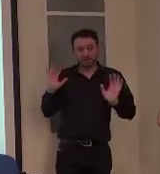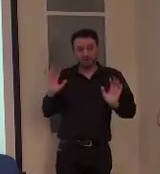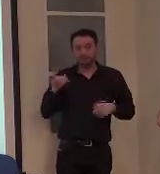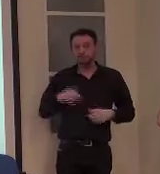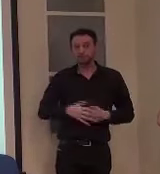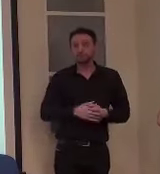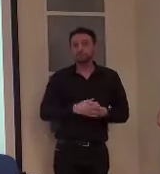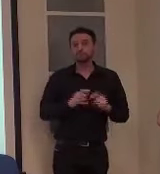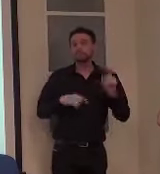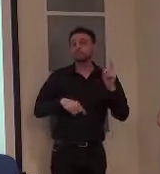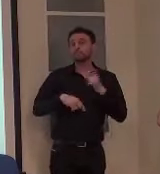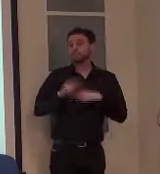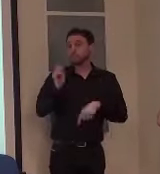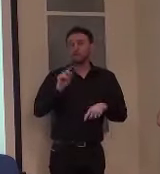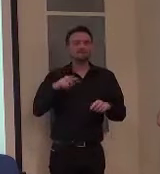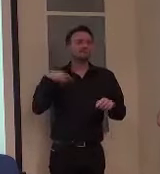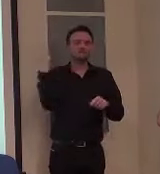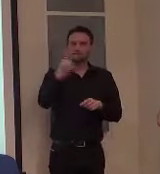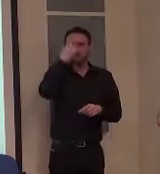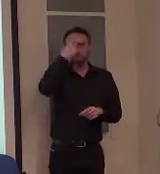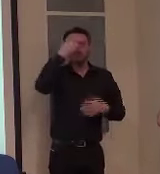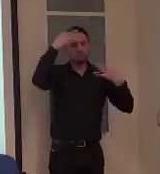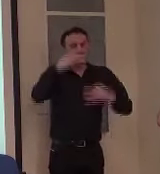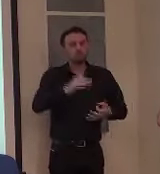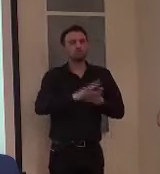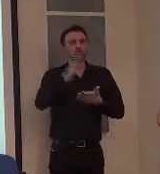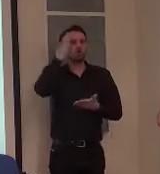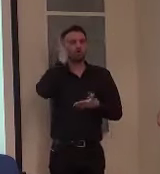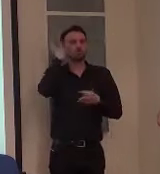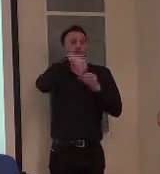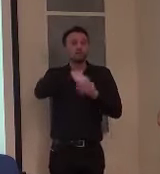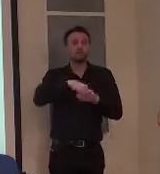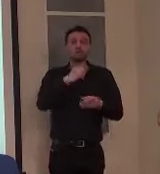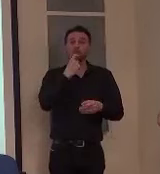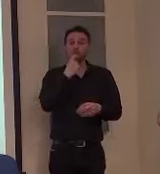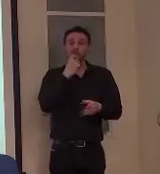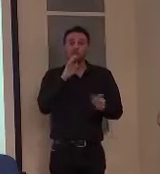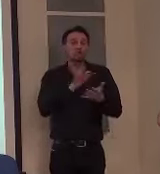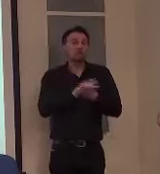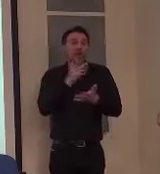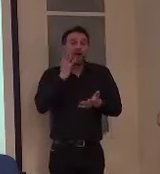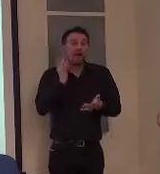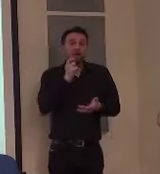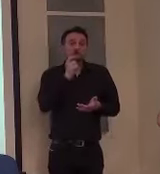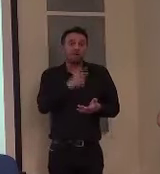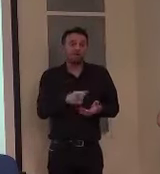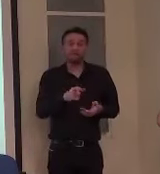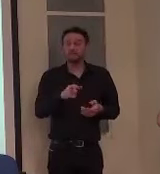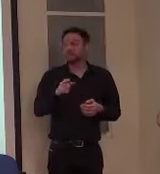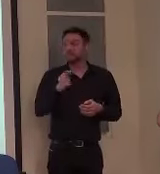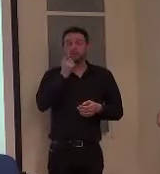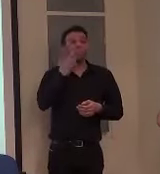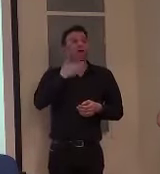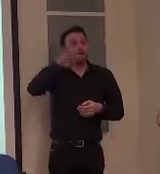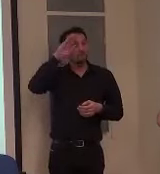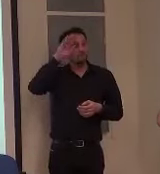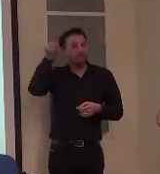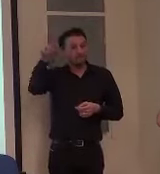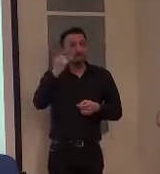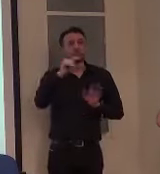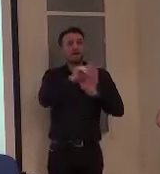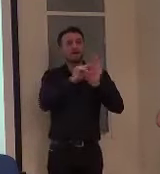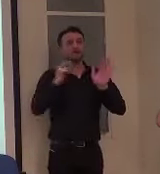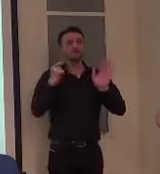y una más sobre una real conciencia sobre una verdadera cultura inclusiva por ejemplo de algo sencillo de cómo nombramos en la pampa por ejemplo césar una